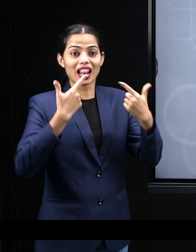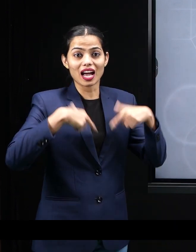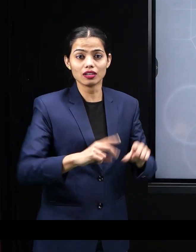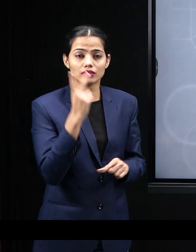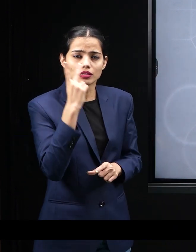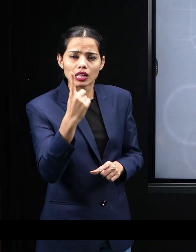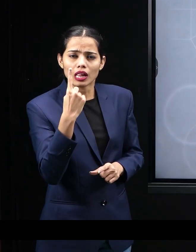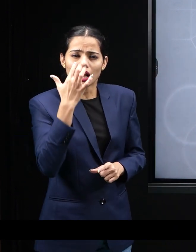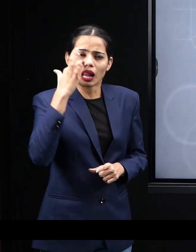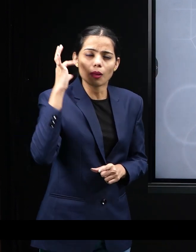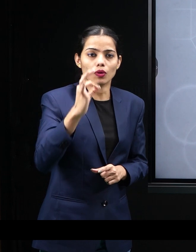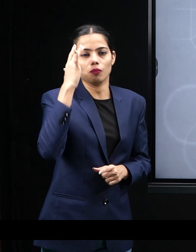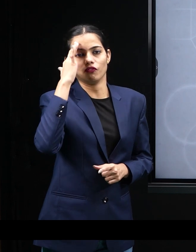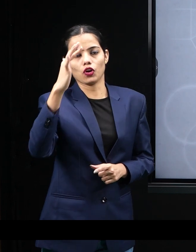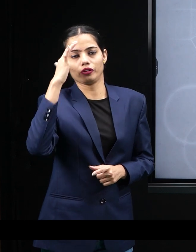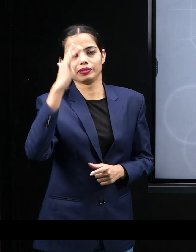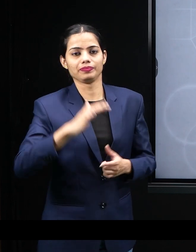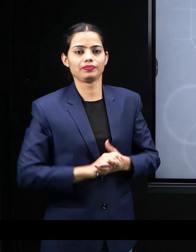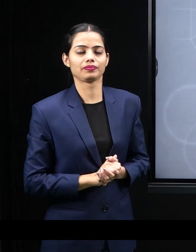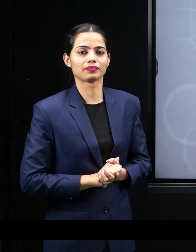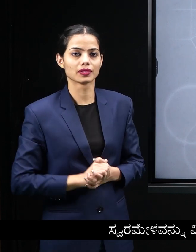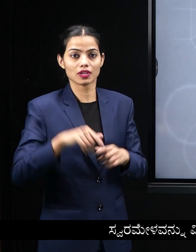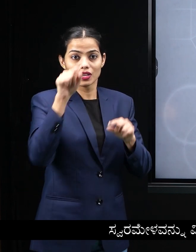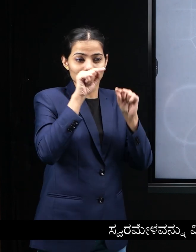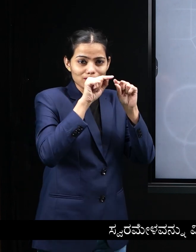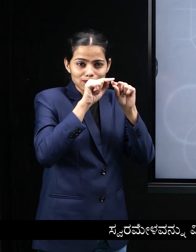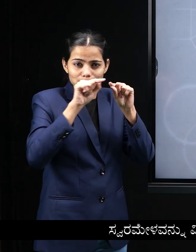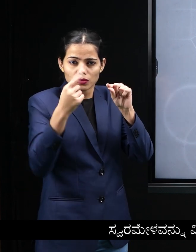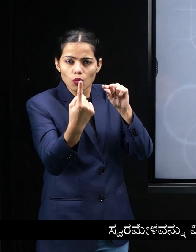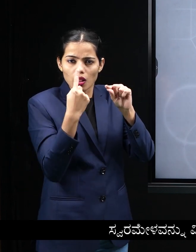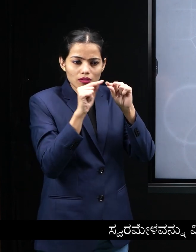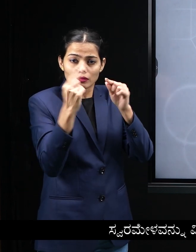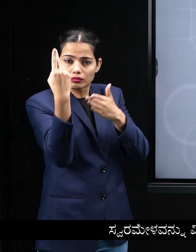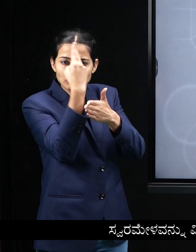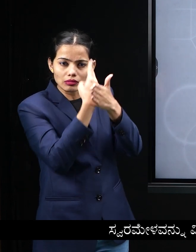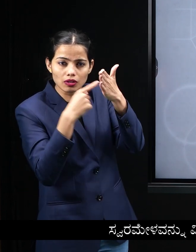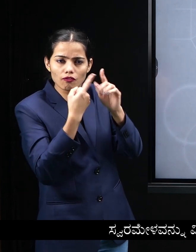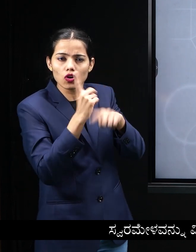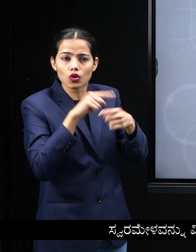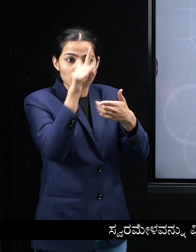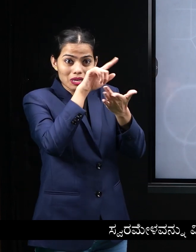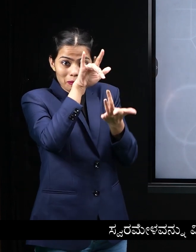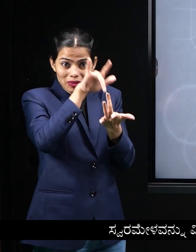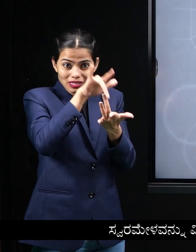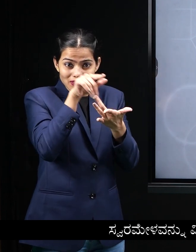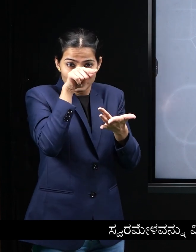ನೋಡೋಣ. ಒಂದು ಪ್ರಮುಖ ಪ್ರಮೇಯ. ಸ್ವರಮೇಳವನ್ನು ವಿಭಜಿಸಲು ವೃತ್ತದ ಮಧ್ಯಭಾಗದಿಂದ